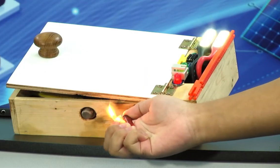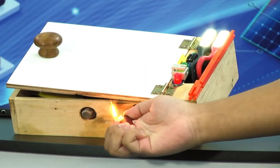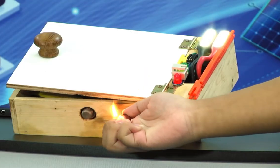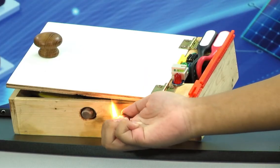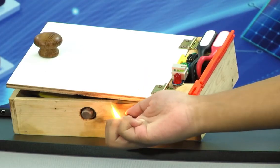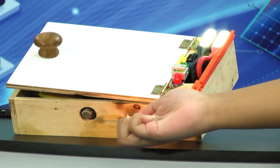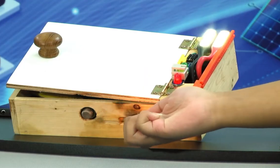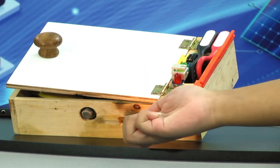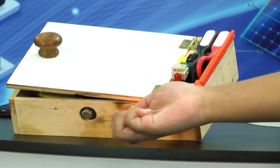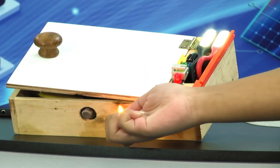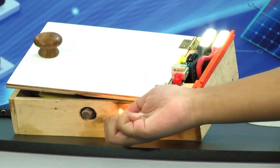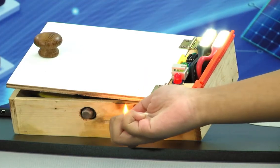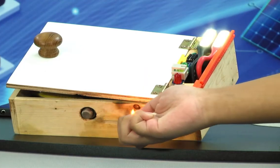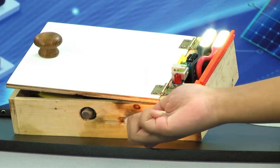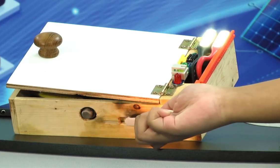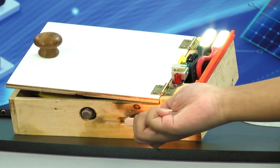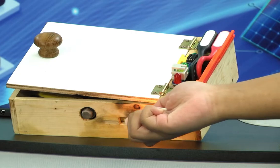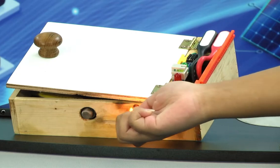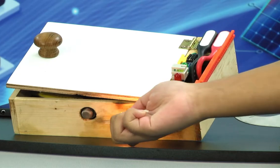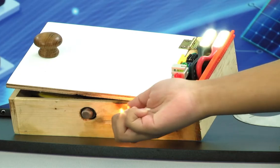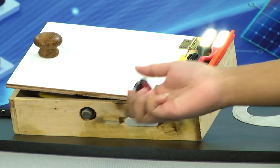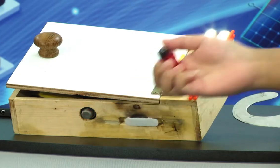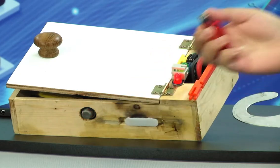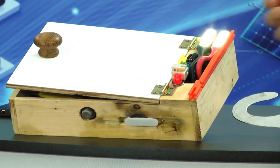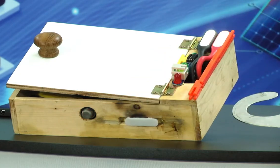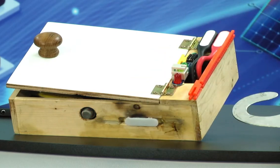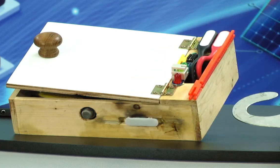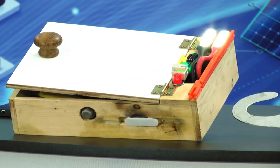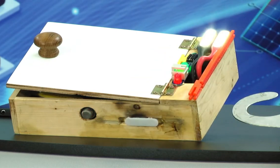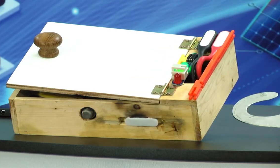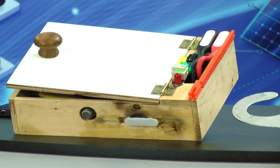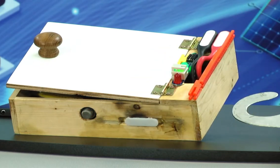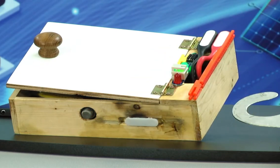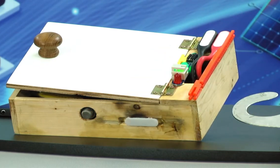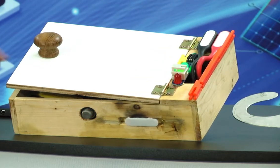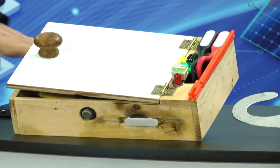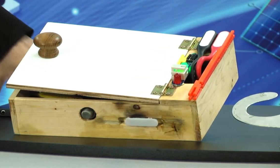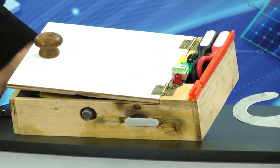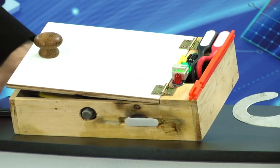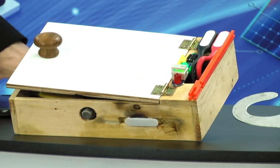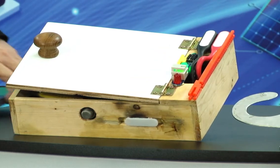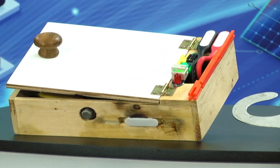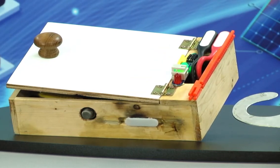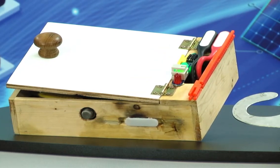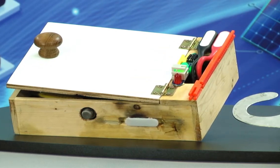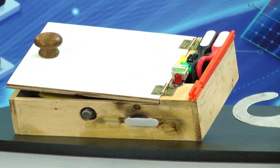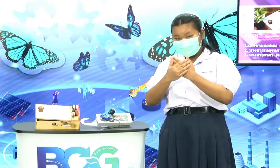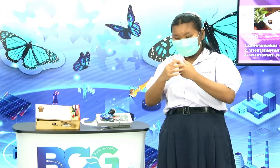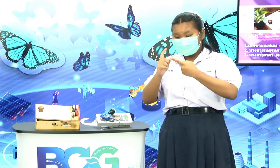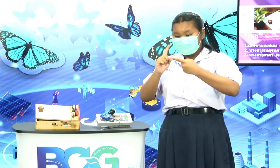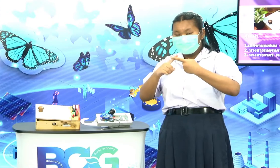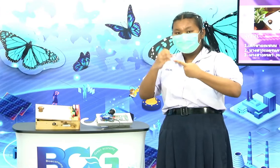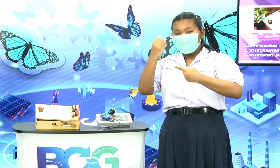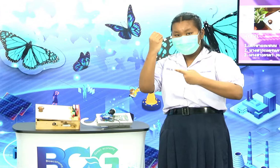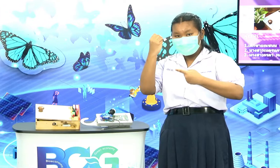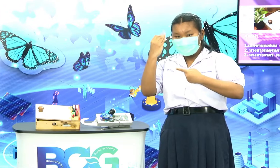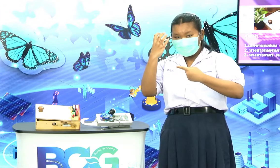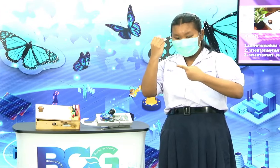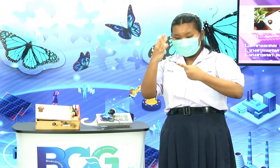ค่ะม.คและก็จะมีการแจ้งเตือนด้วยแสงนะคะมีไฟกระพริบแล้วก็จะมี